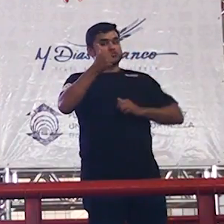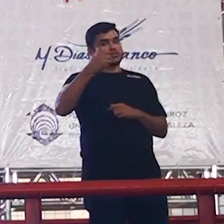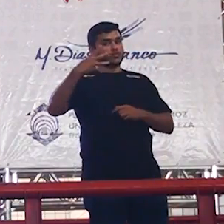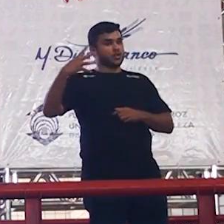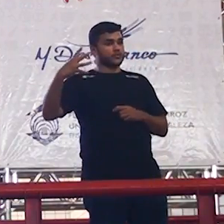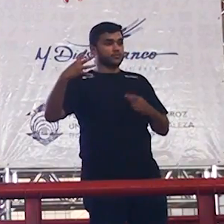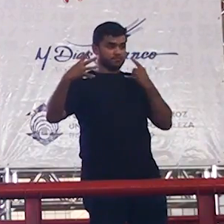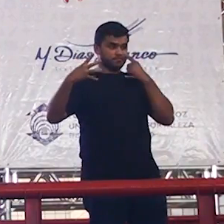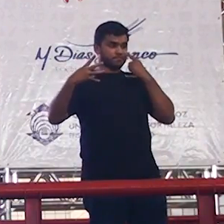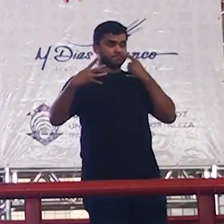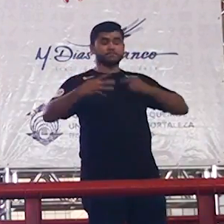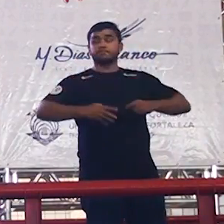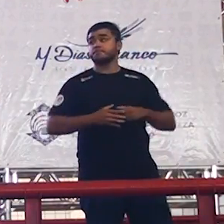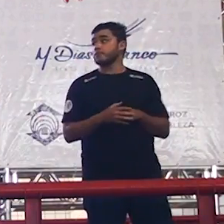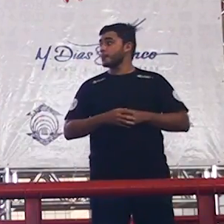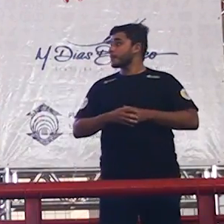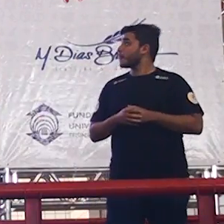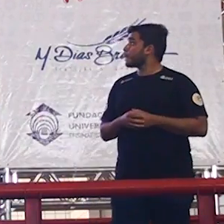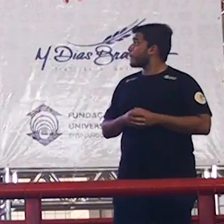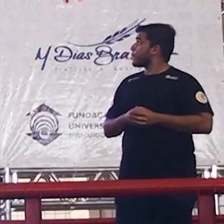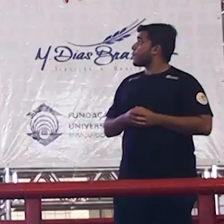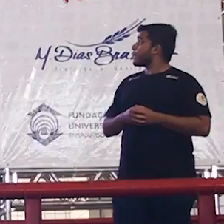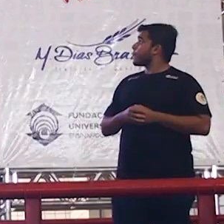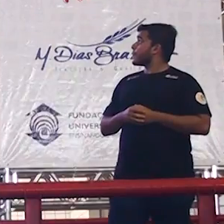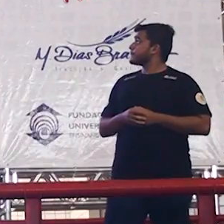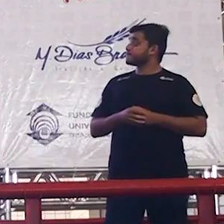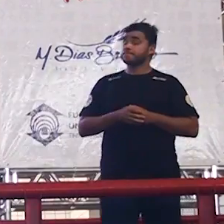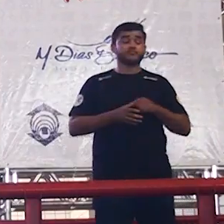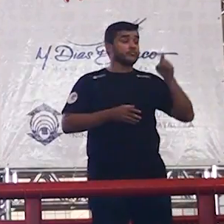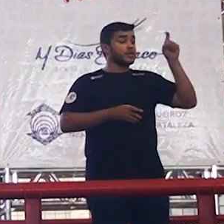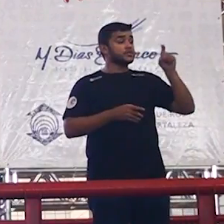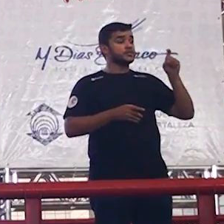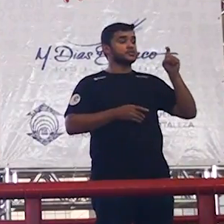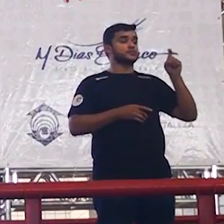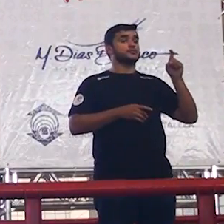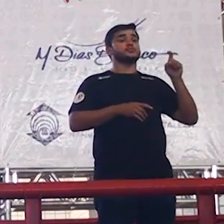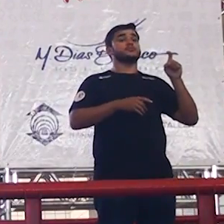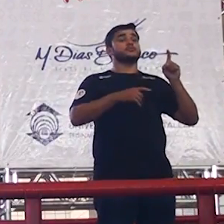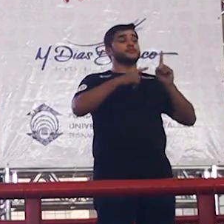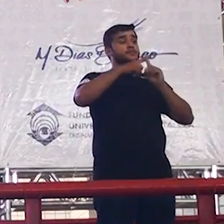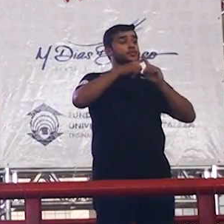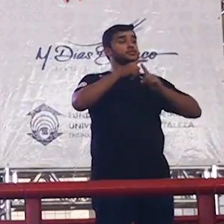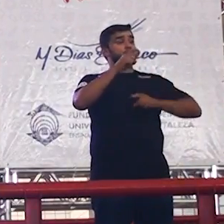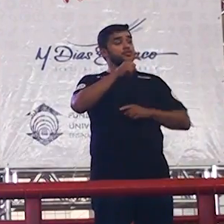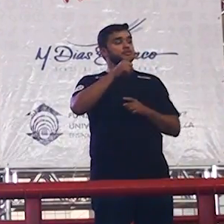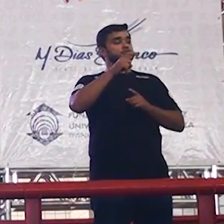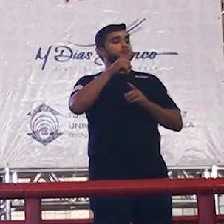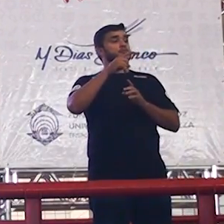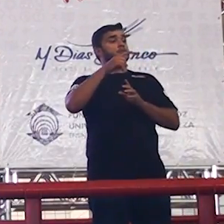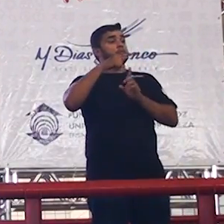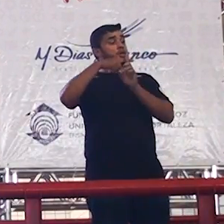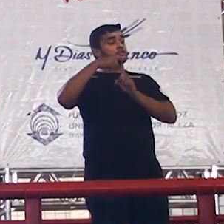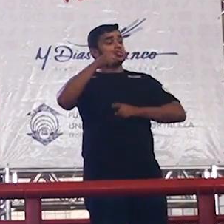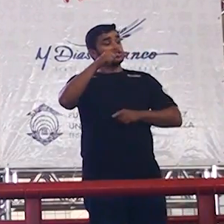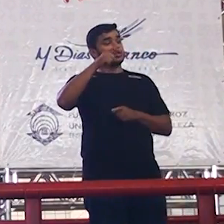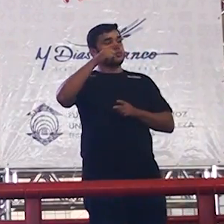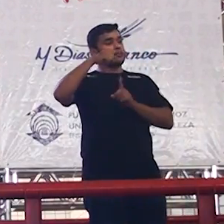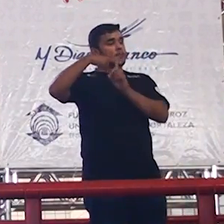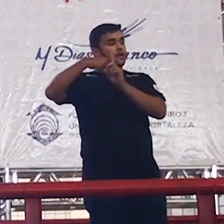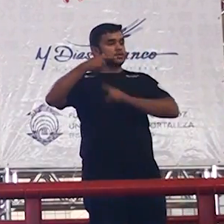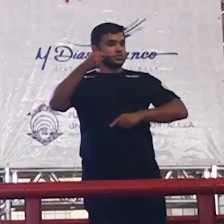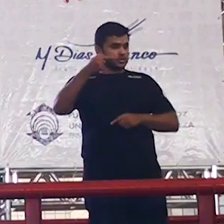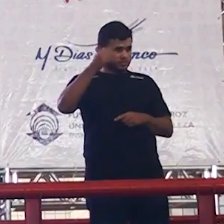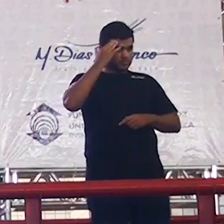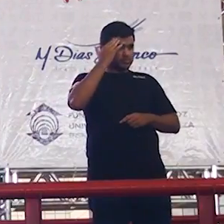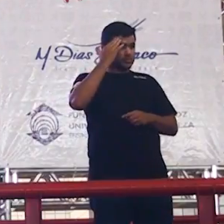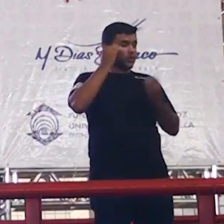144. Só que quem é x vezes x mais 7? É x ao quadrado, propriedade